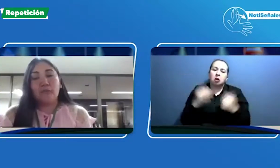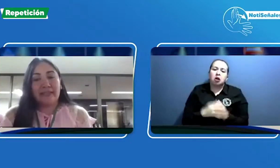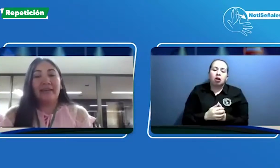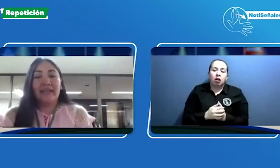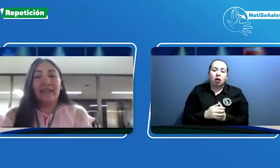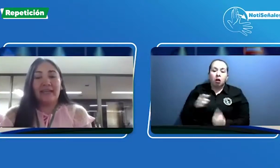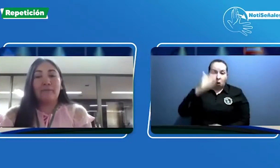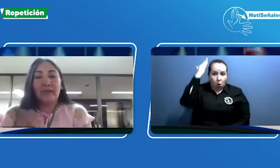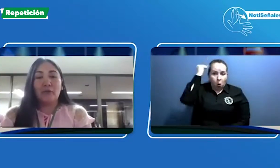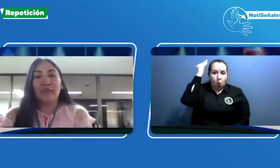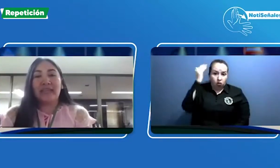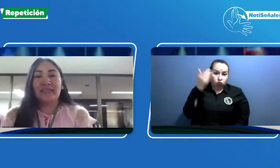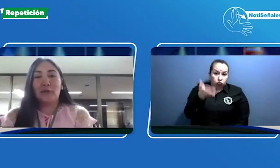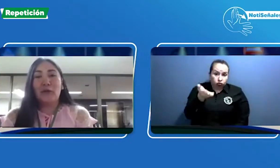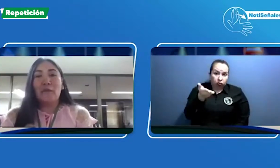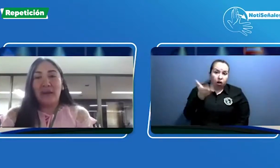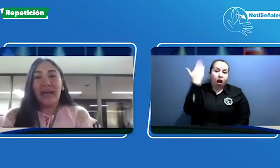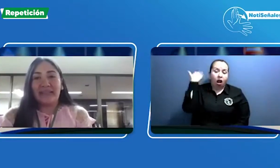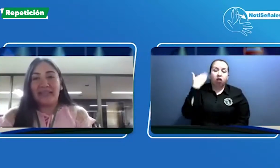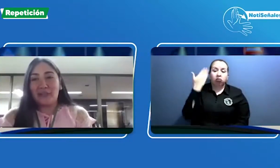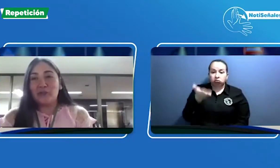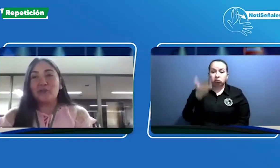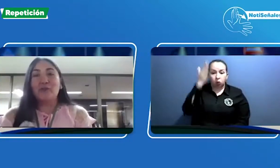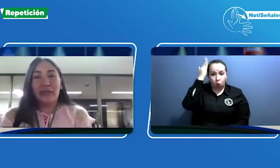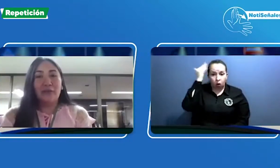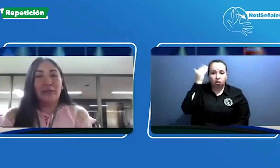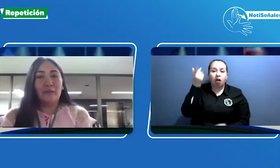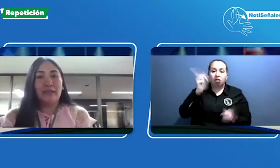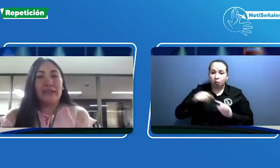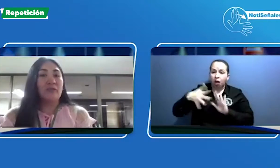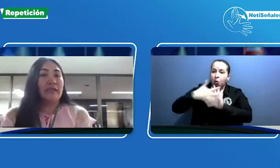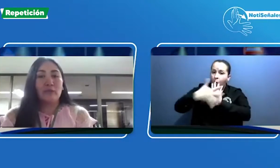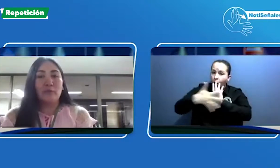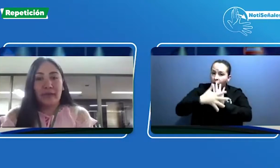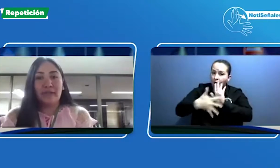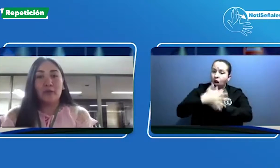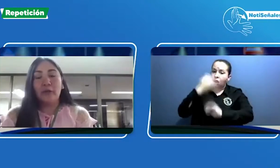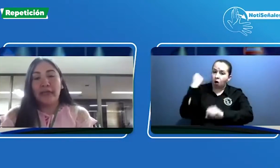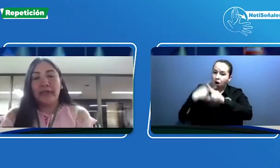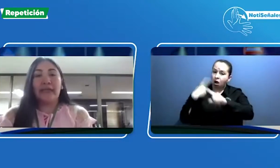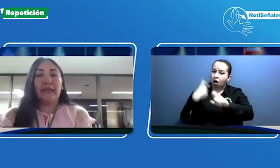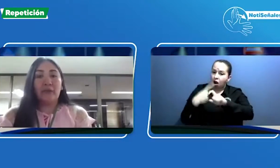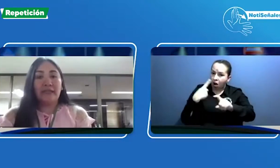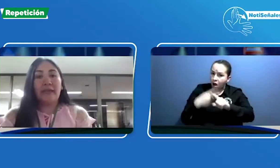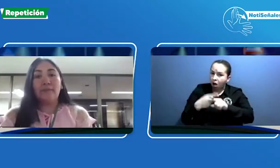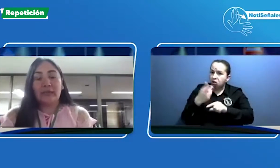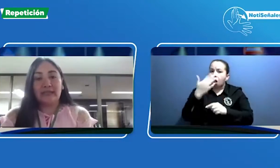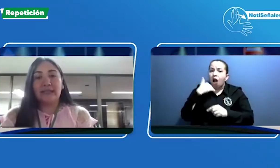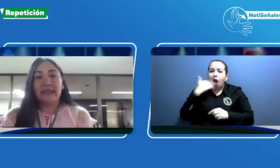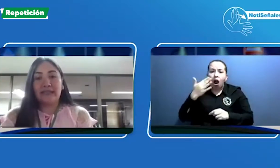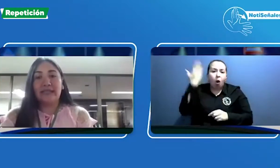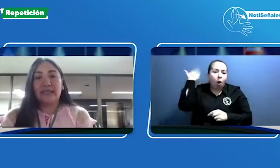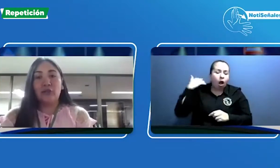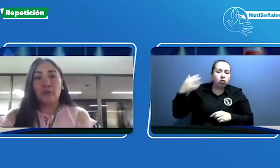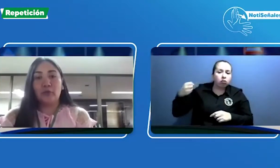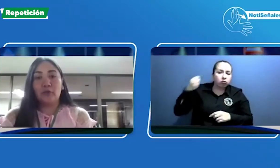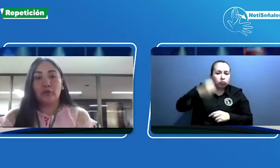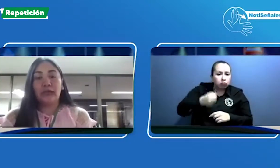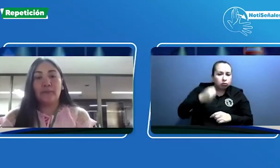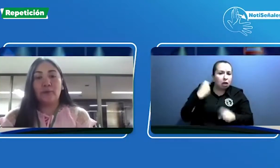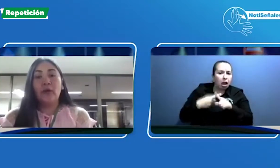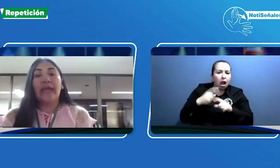Juan David, usted sabe que también usted ha sido parte de esos modelos lingüísticos que en su momento y en algunas épocas ya ha